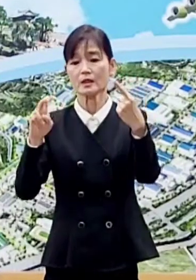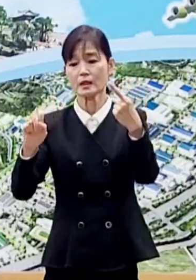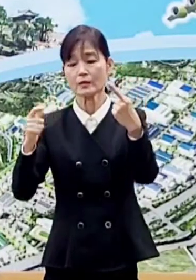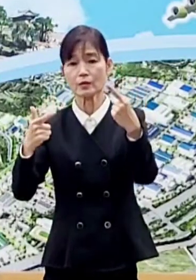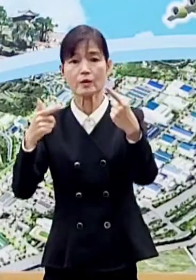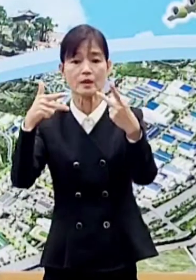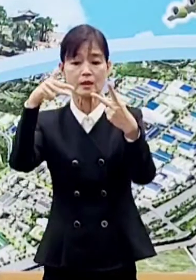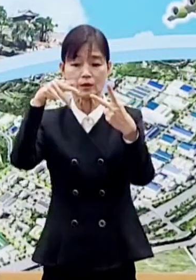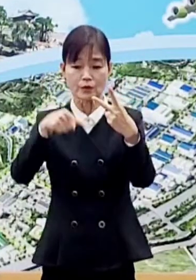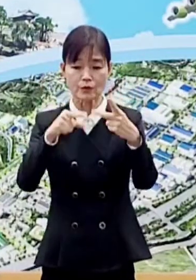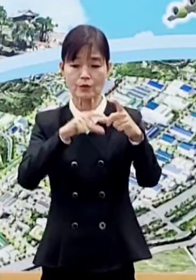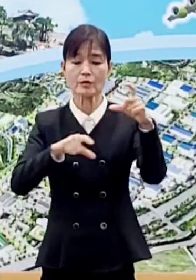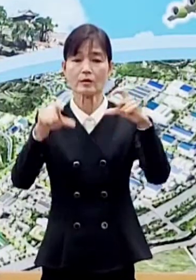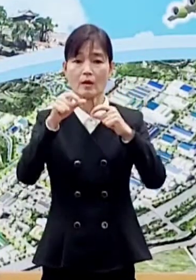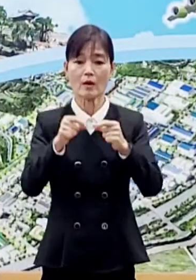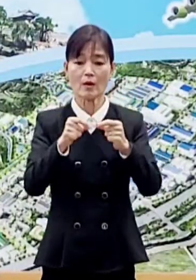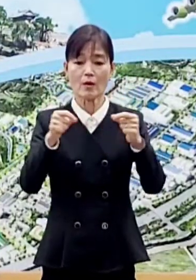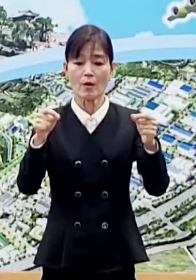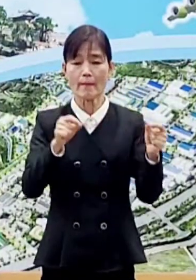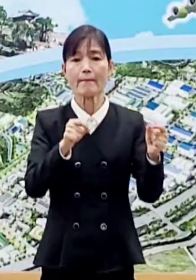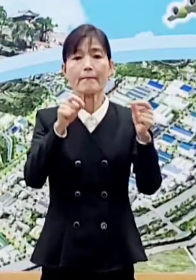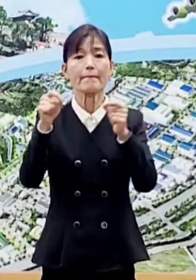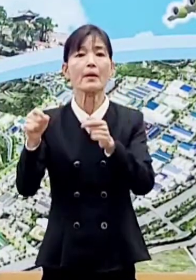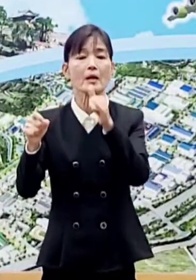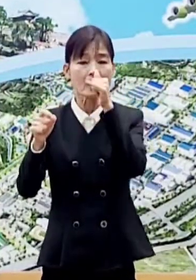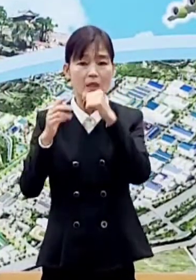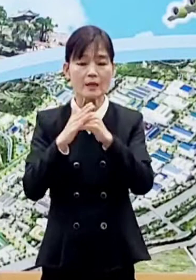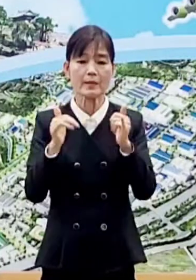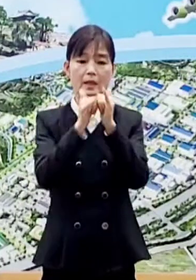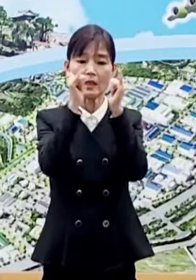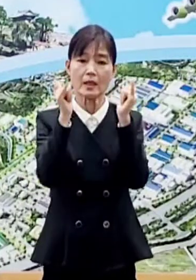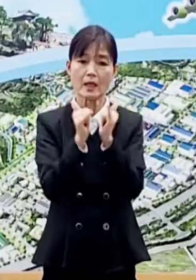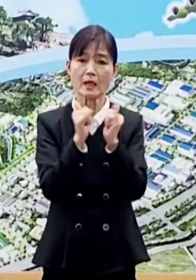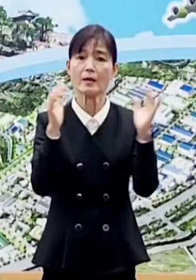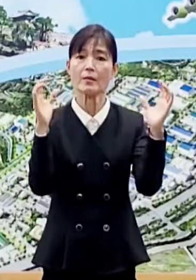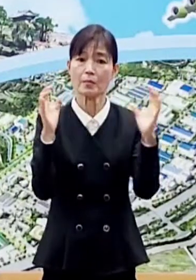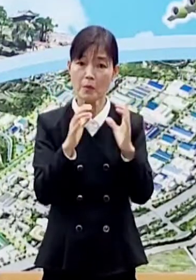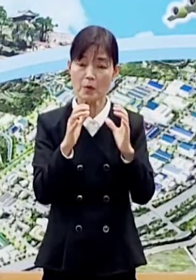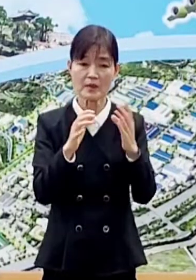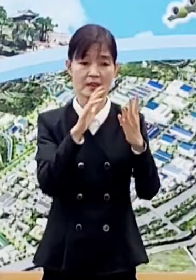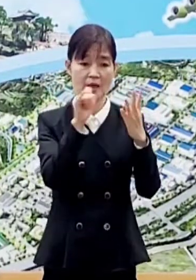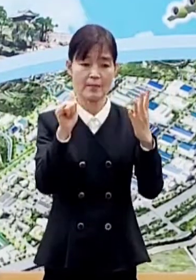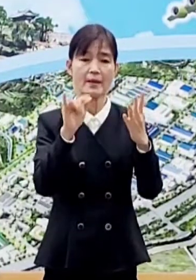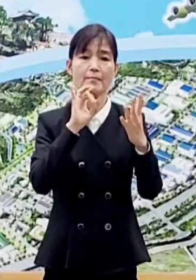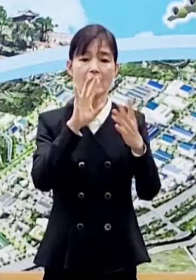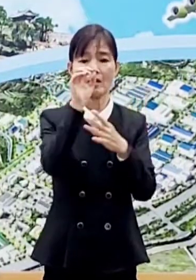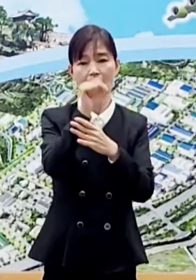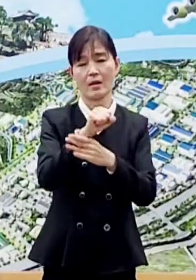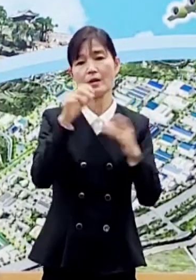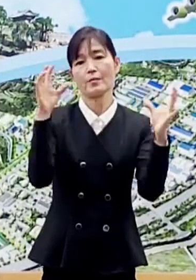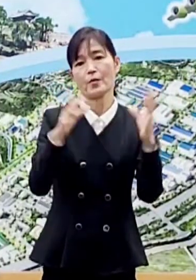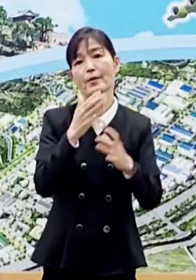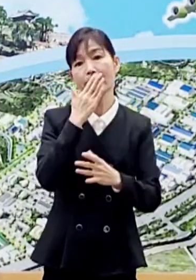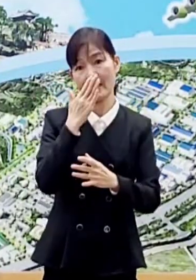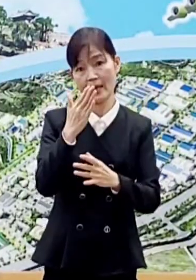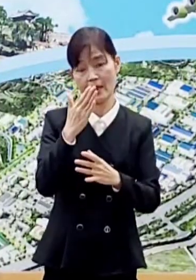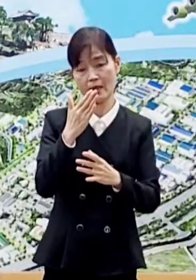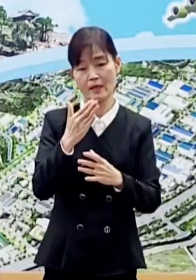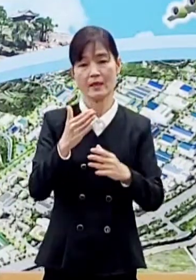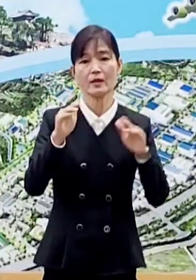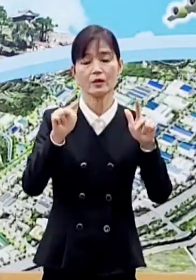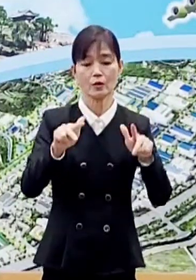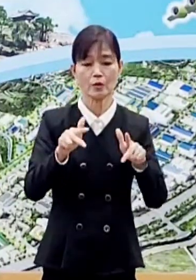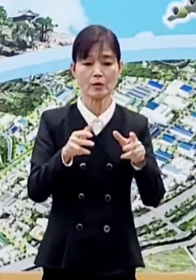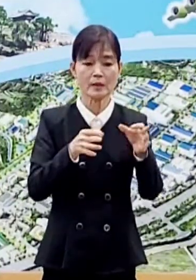연장되어 사적 모임은 전국적으로 동일하게 4인 이내 제한으로 유지됩니다.